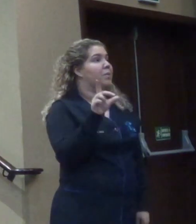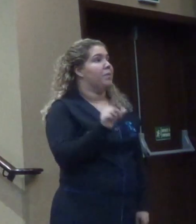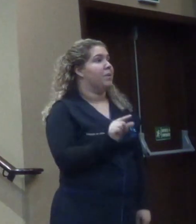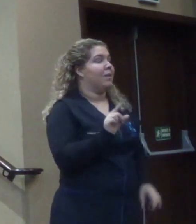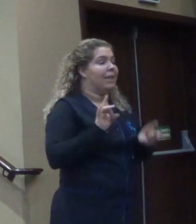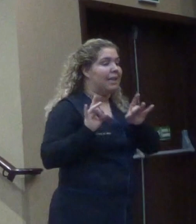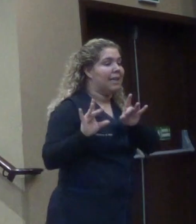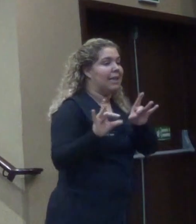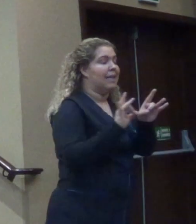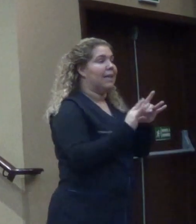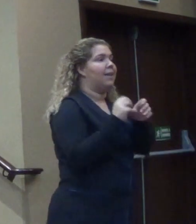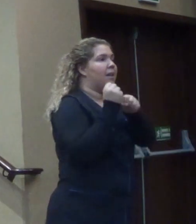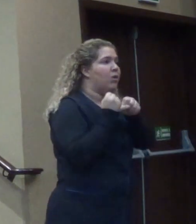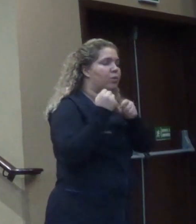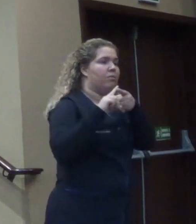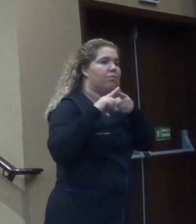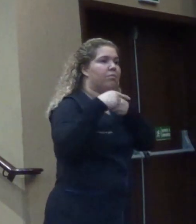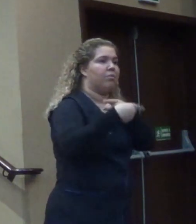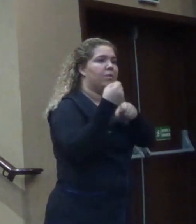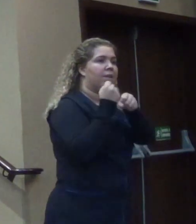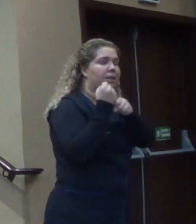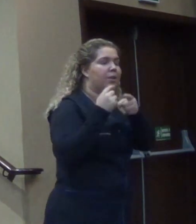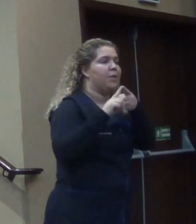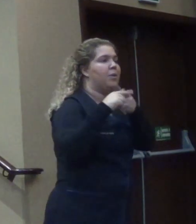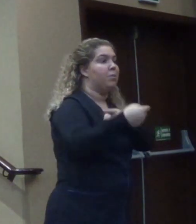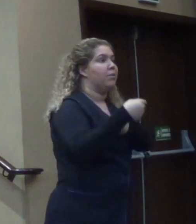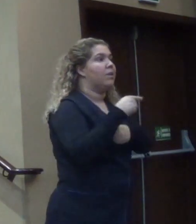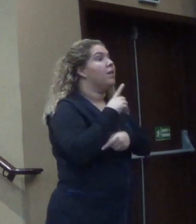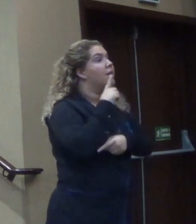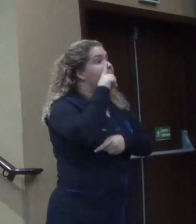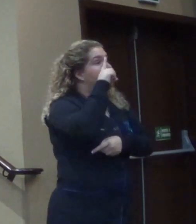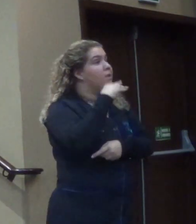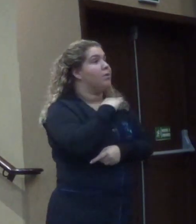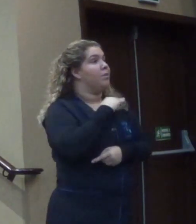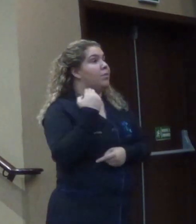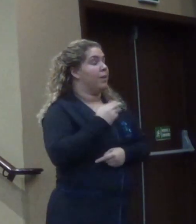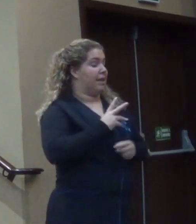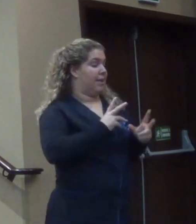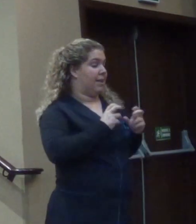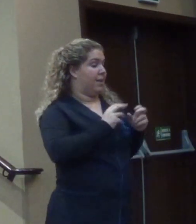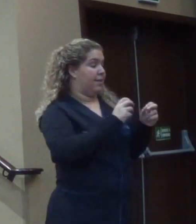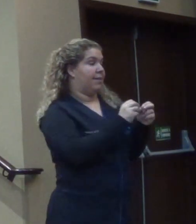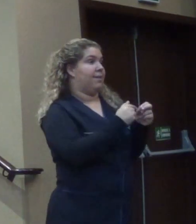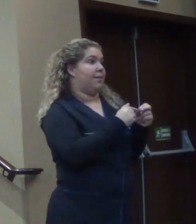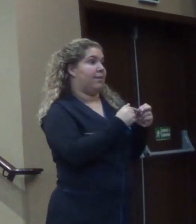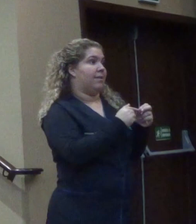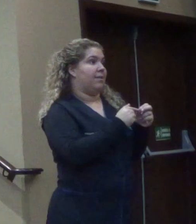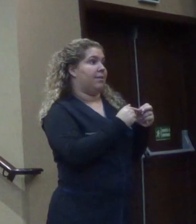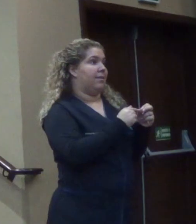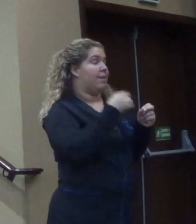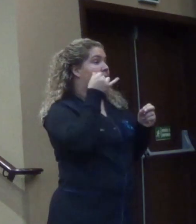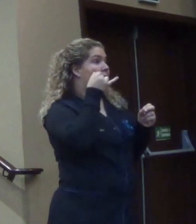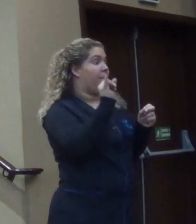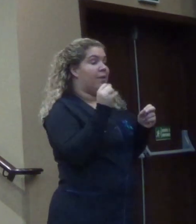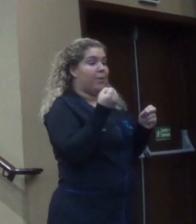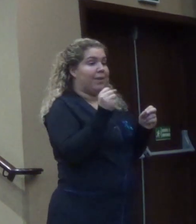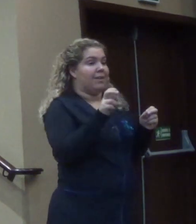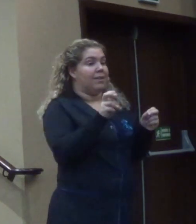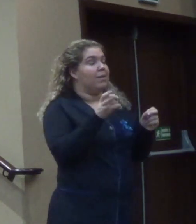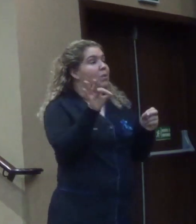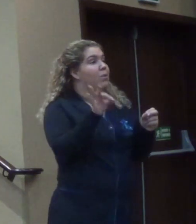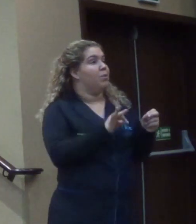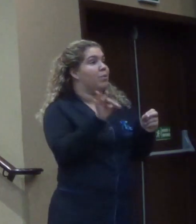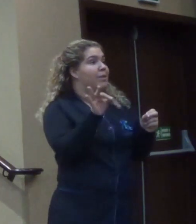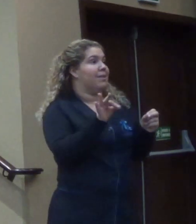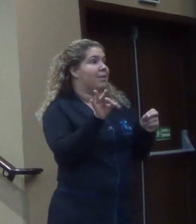ano. O risco de morrer de câncer é 65% menor cada ano. A chance de morrer de